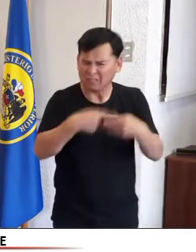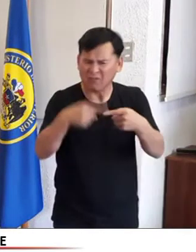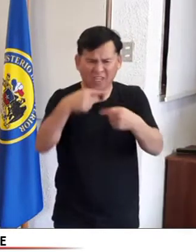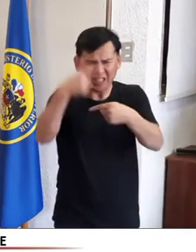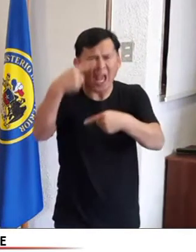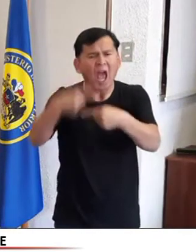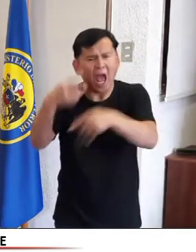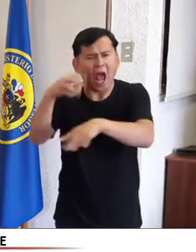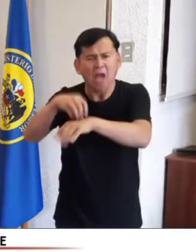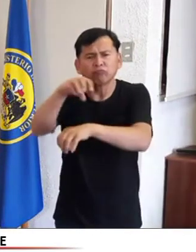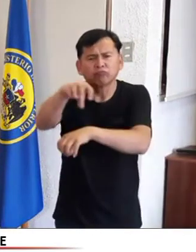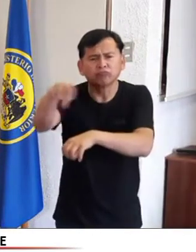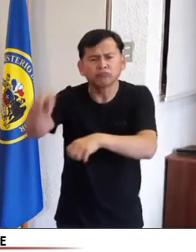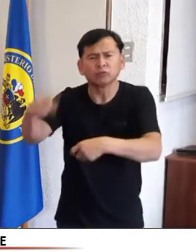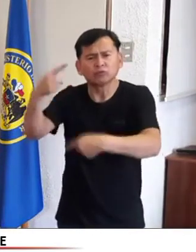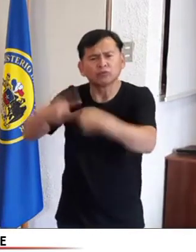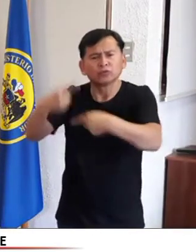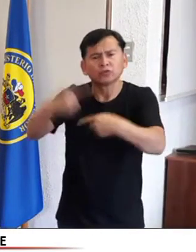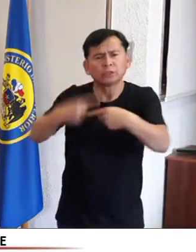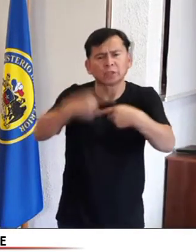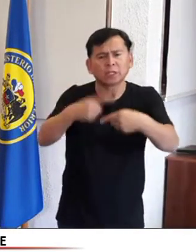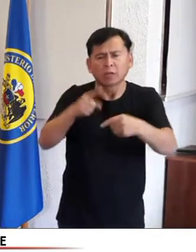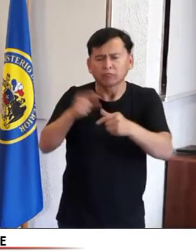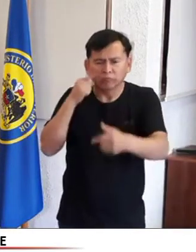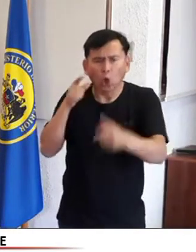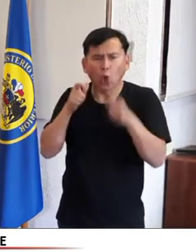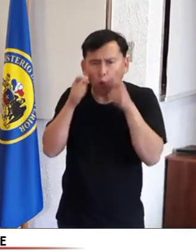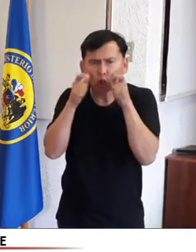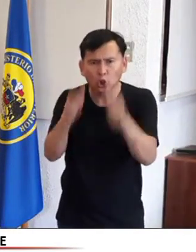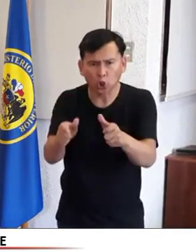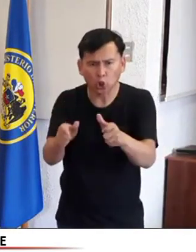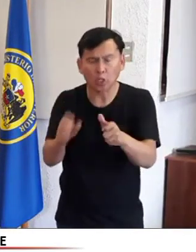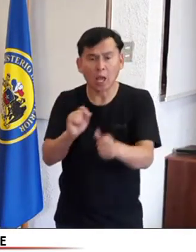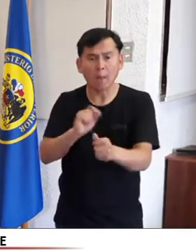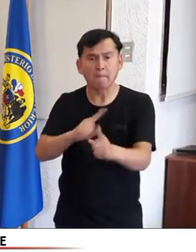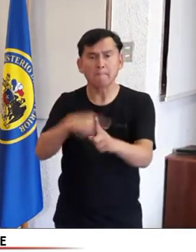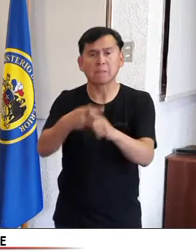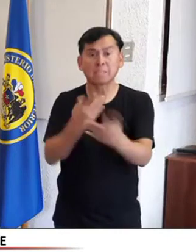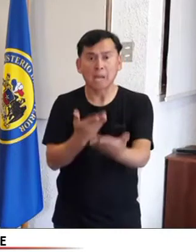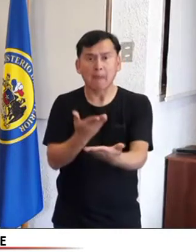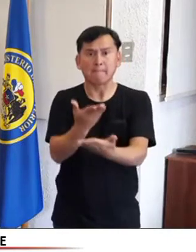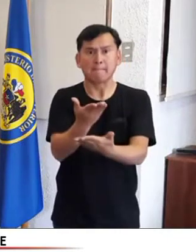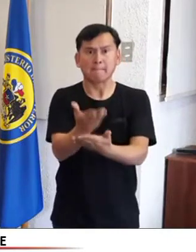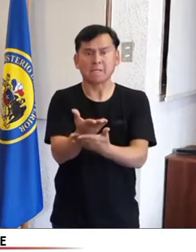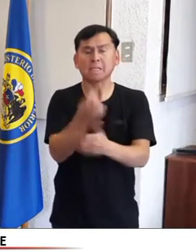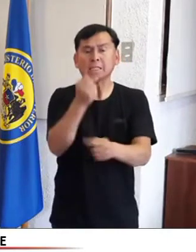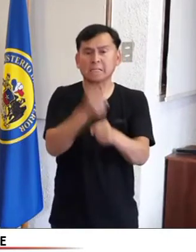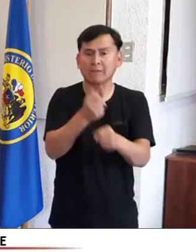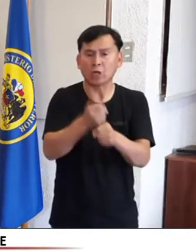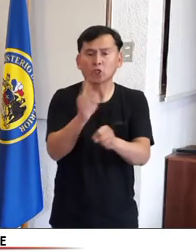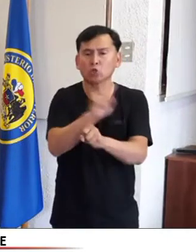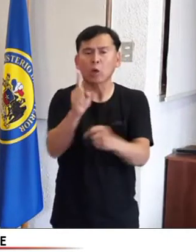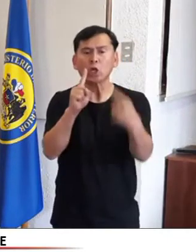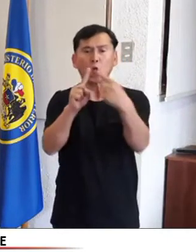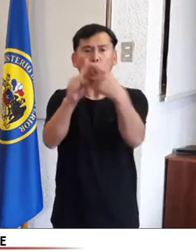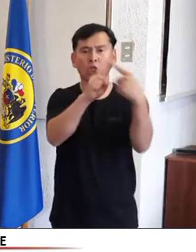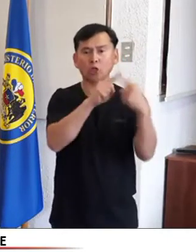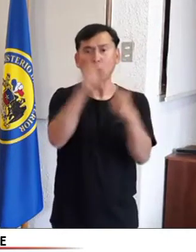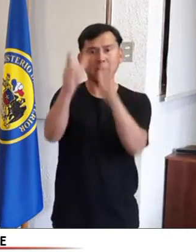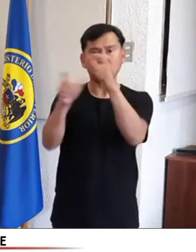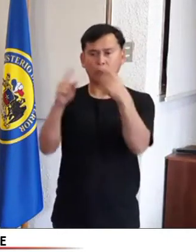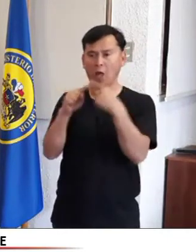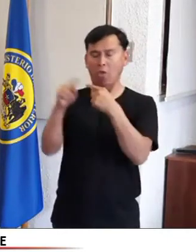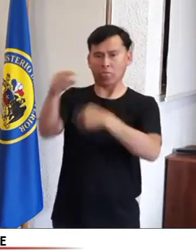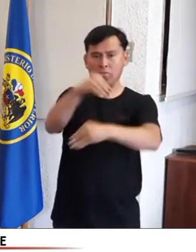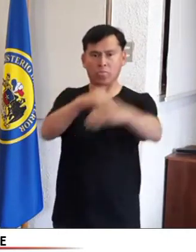en Melinca, en Raúl Marín Balmaceda. Y además se les ha pedido que los trabajadores no tengan contacto con las localidades. Para